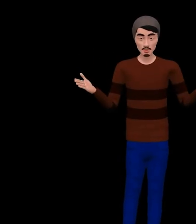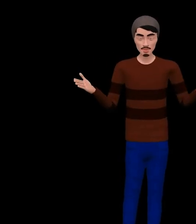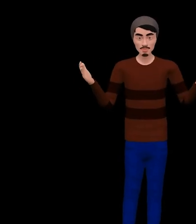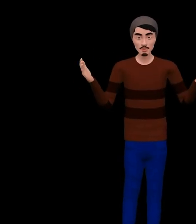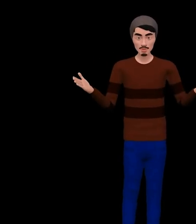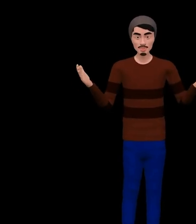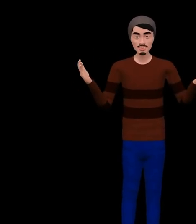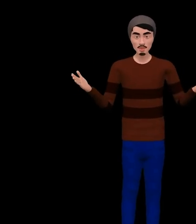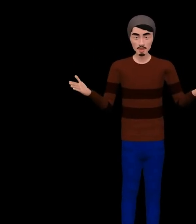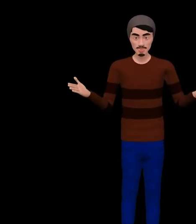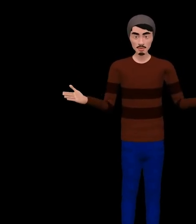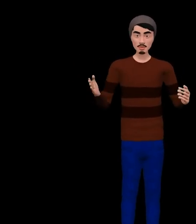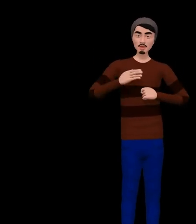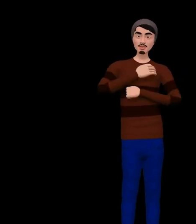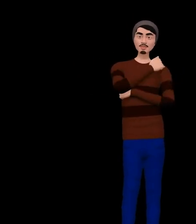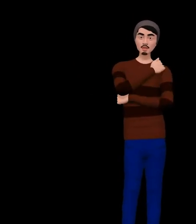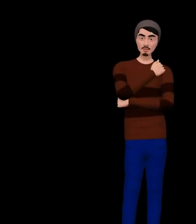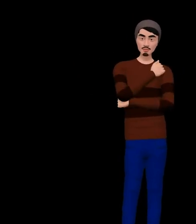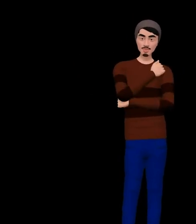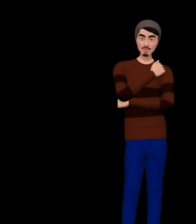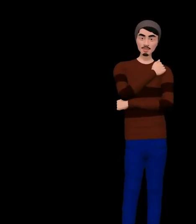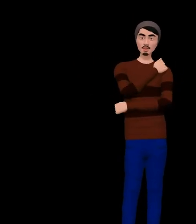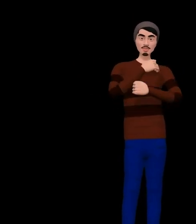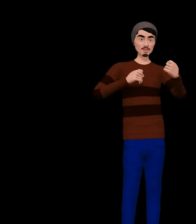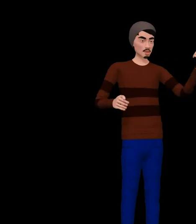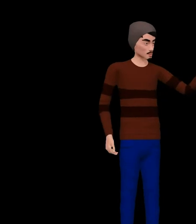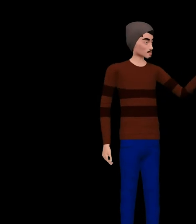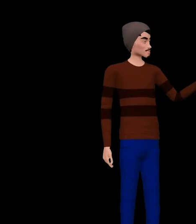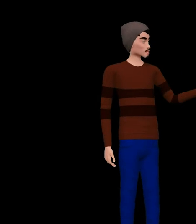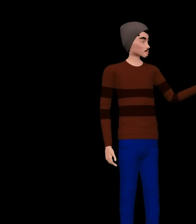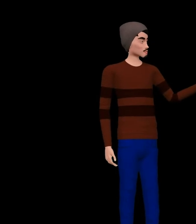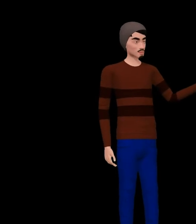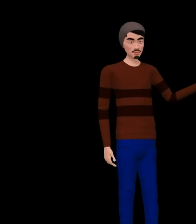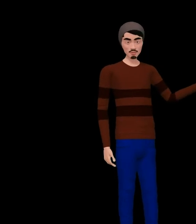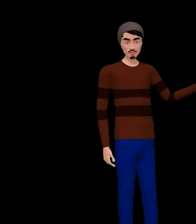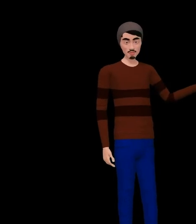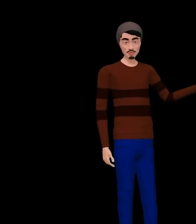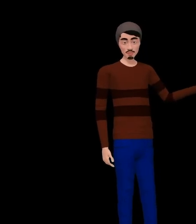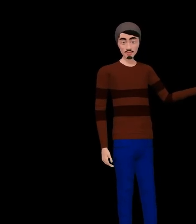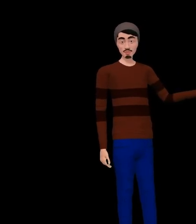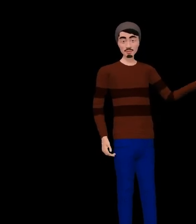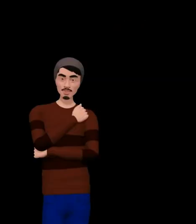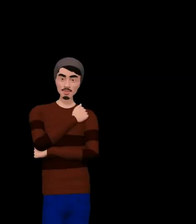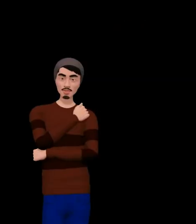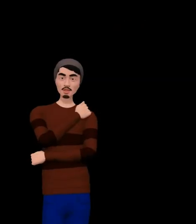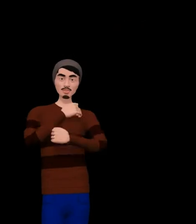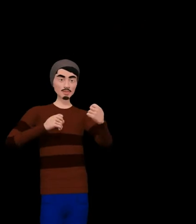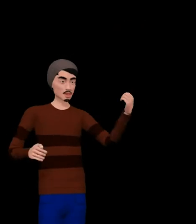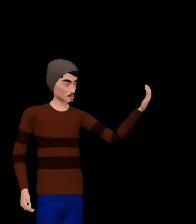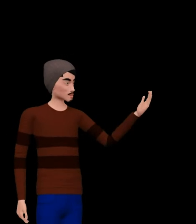Quando parliamo di Lucy, parliamo dello scheletro di un australopiteco,